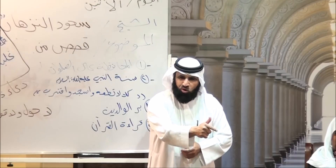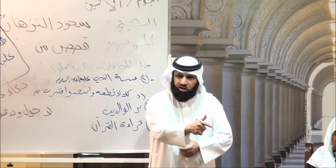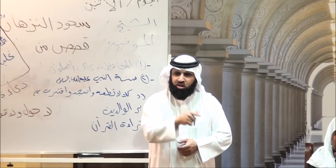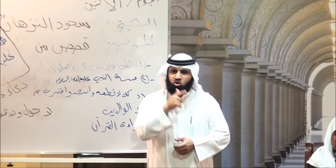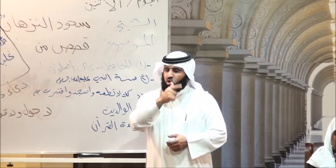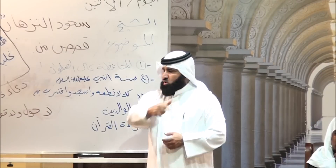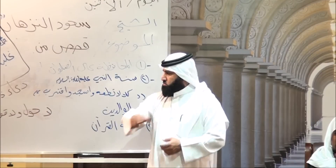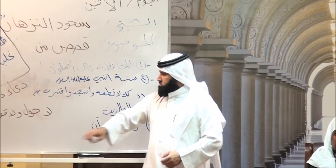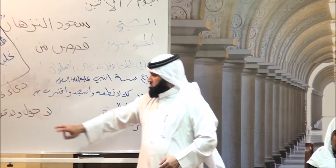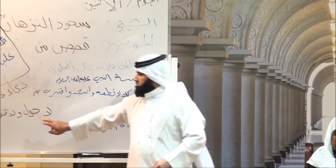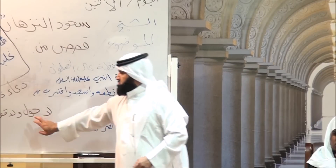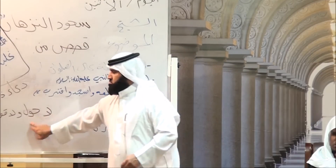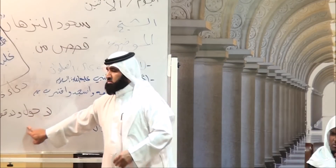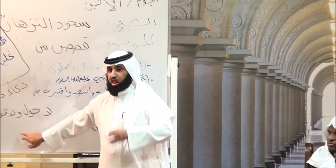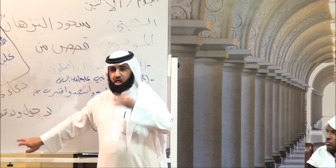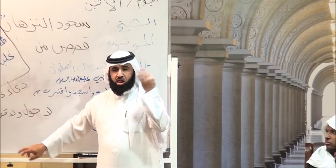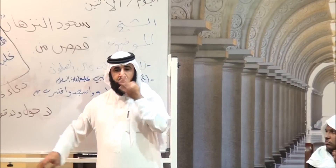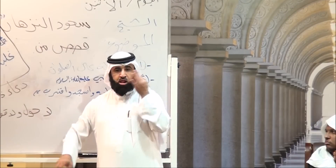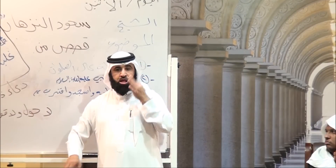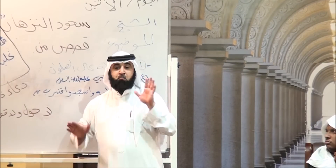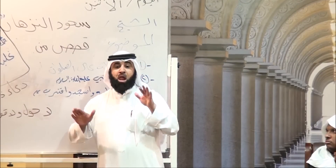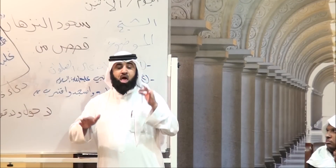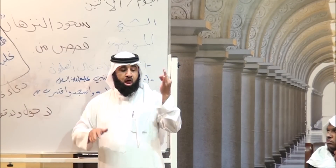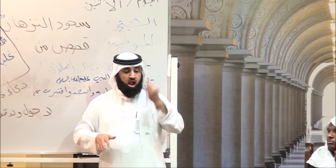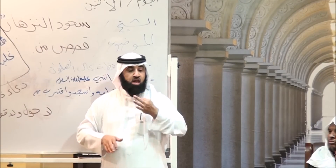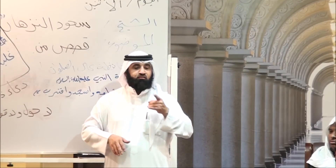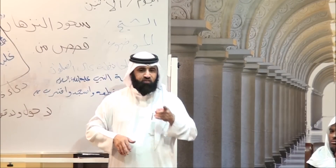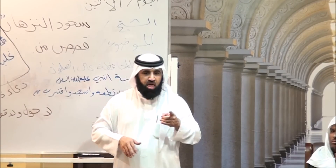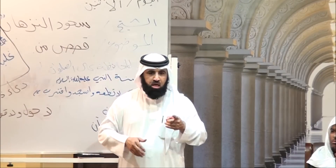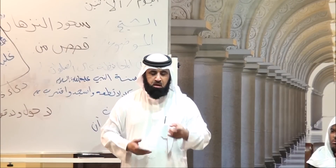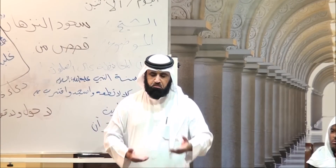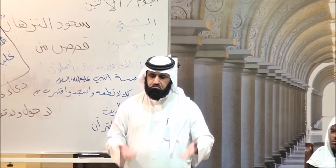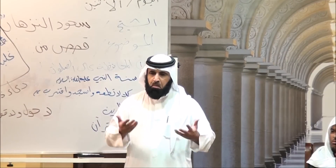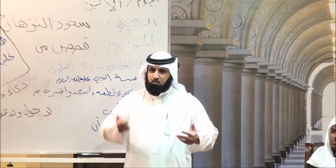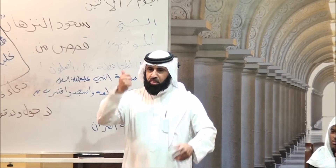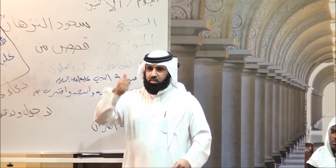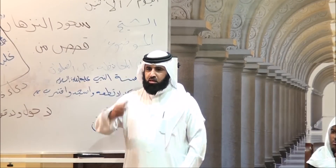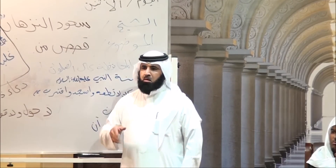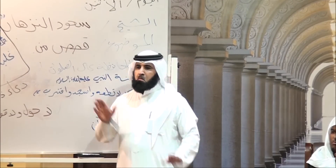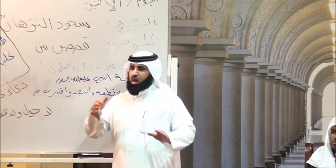قوة إلا بالله فحملوا هذا العرش.